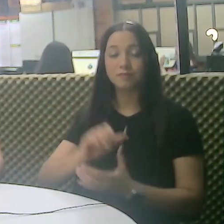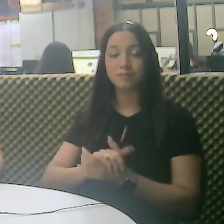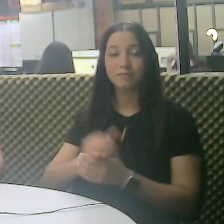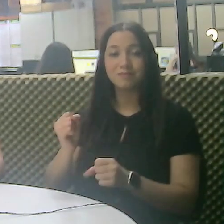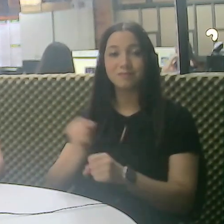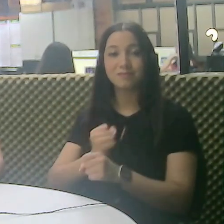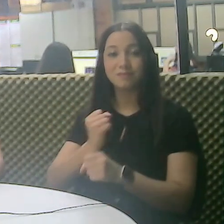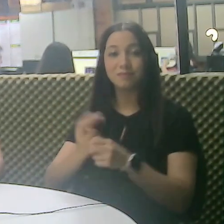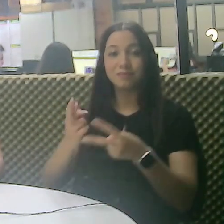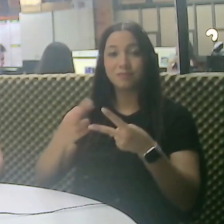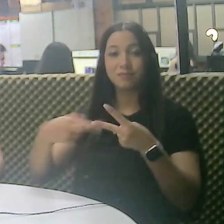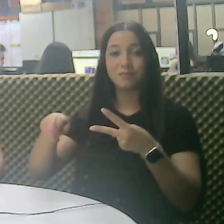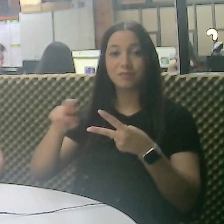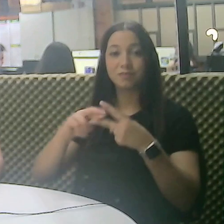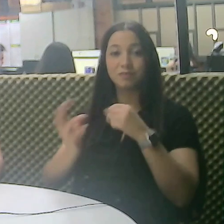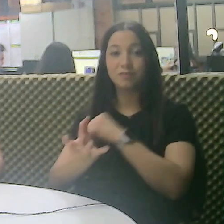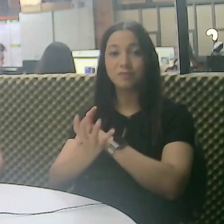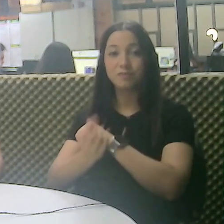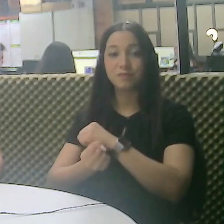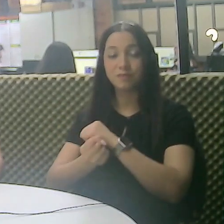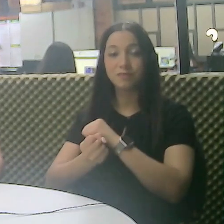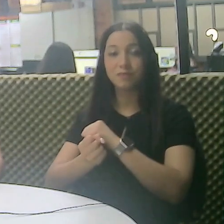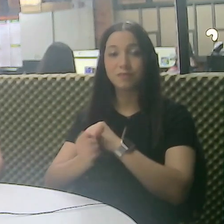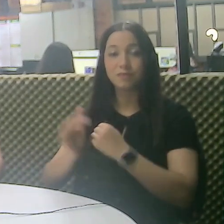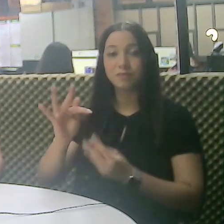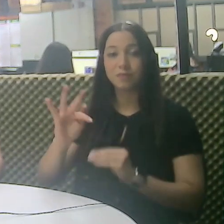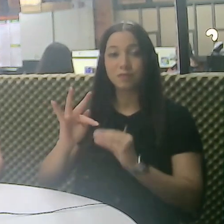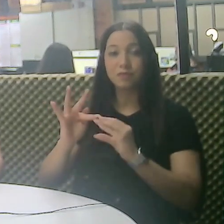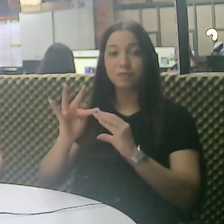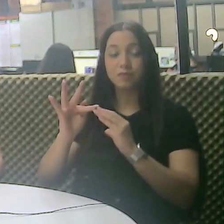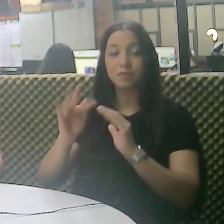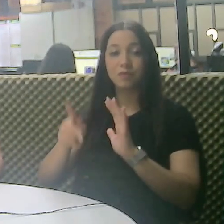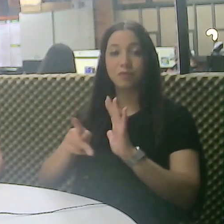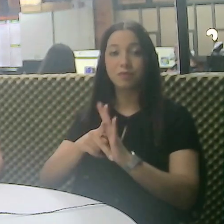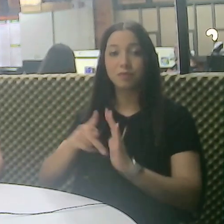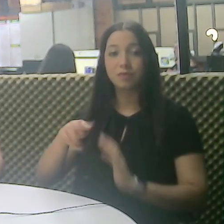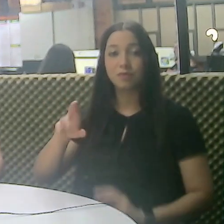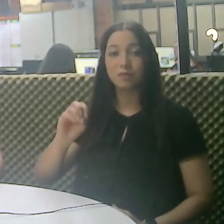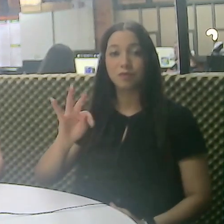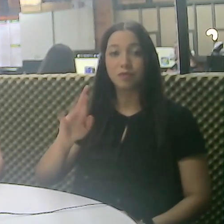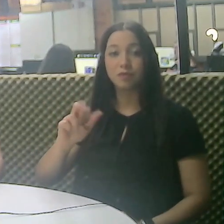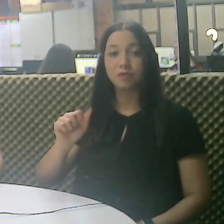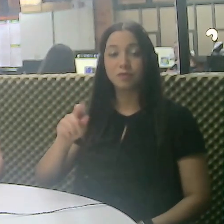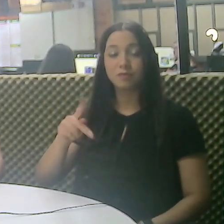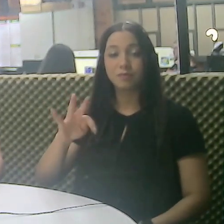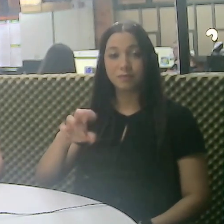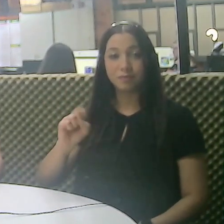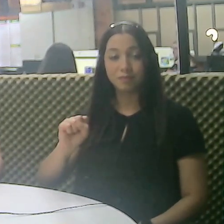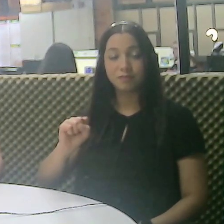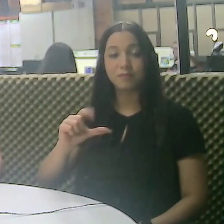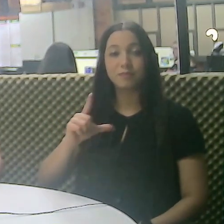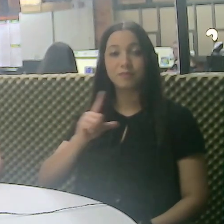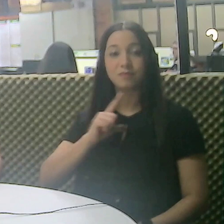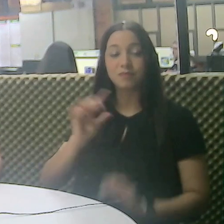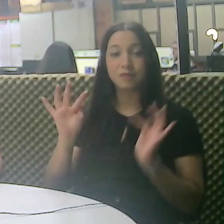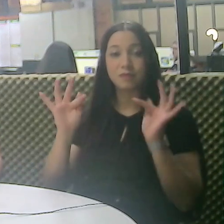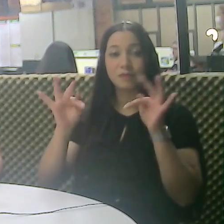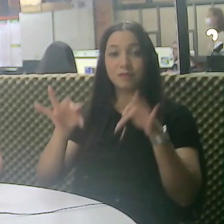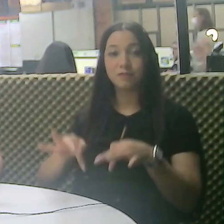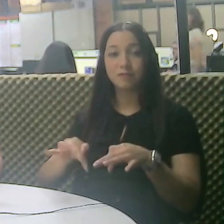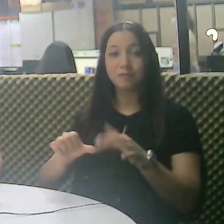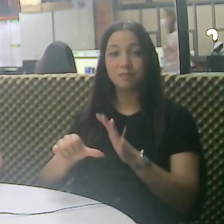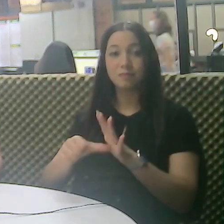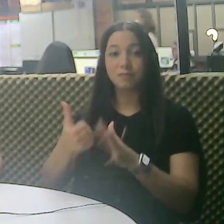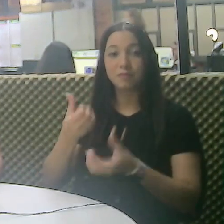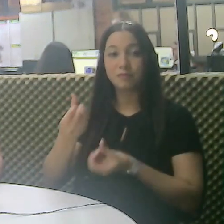realizada com recursos captados por meio de financiamento pelo Programa Federal ProTransportes e está prevista para ser finalizada no